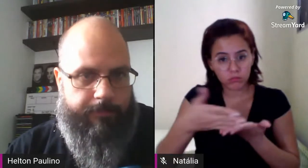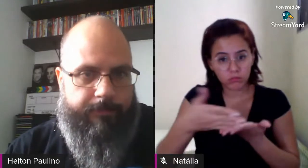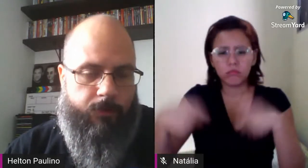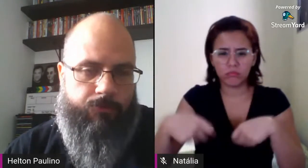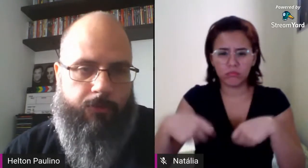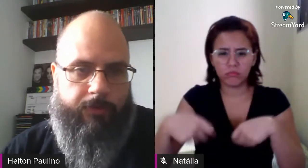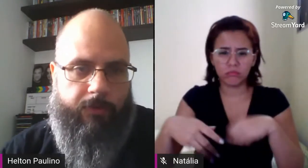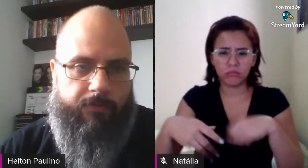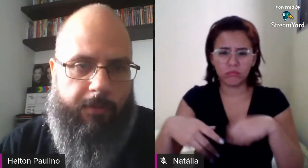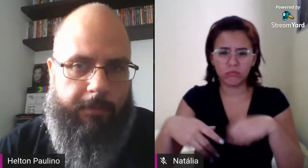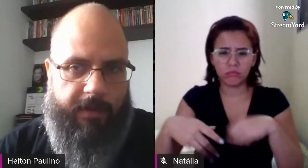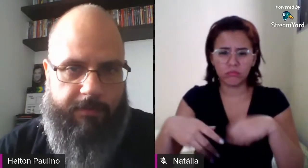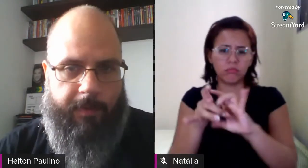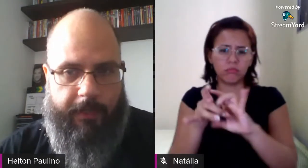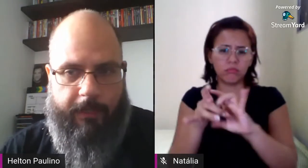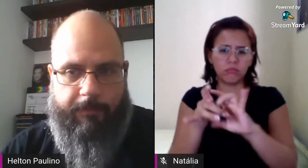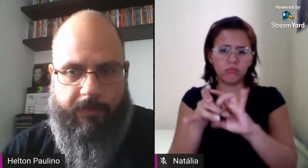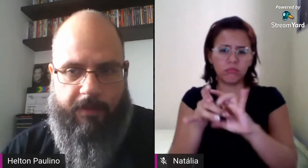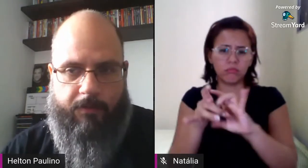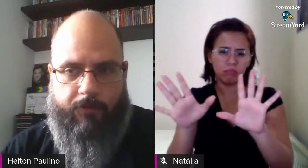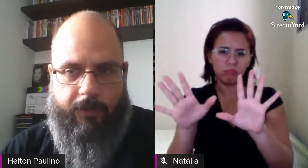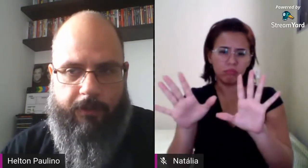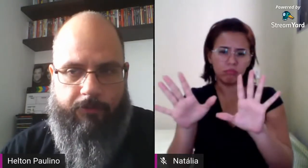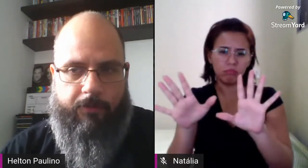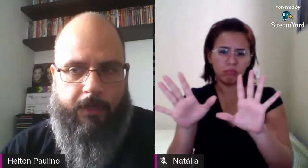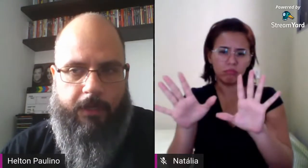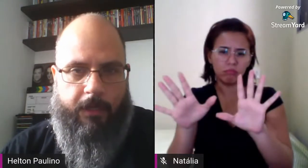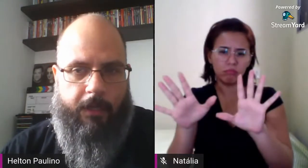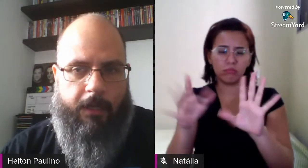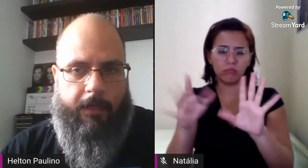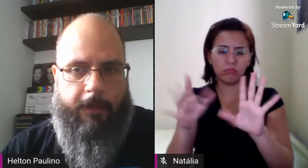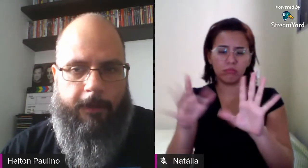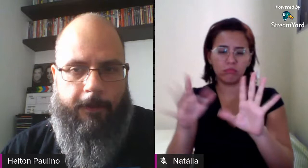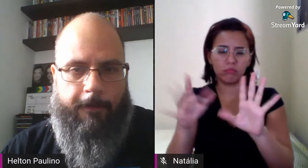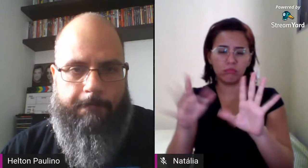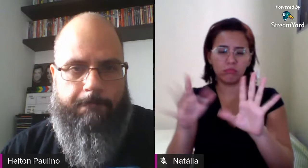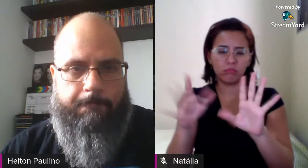ser construído de uma forma mais plena nesse contexto.